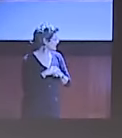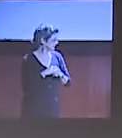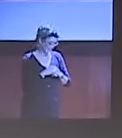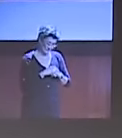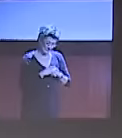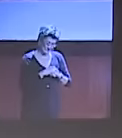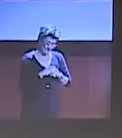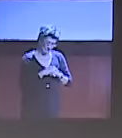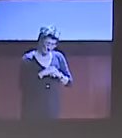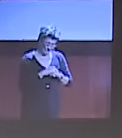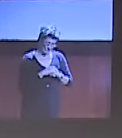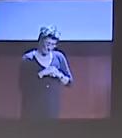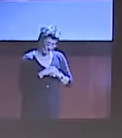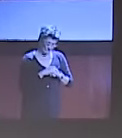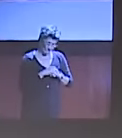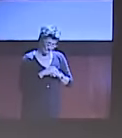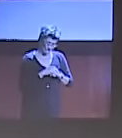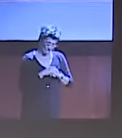Je l'introduis. D'accord.